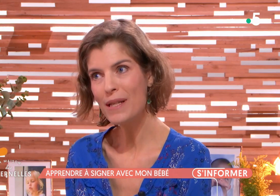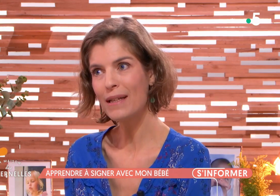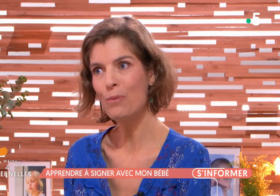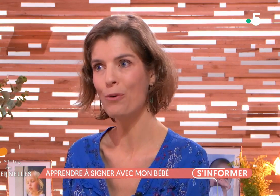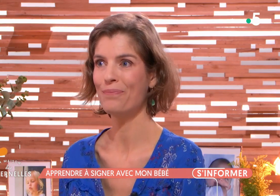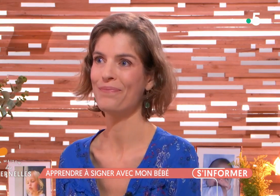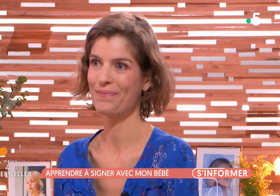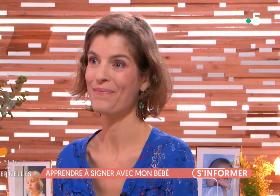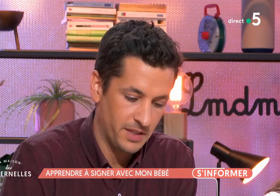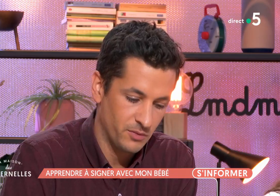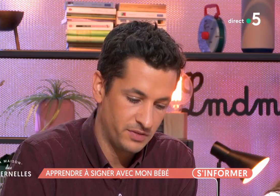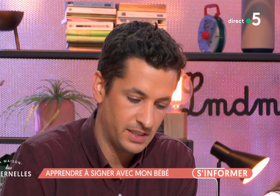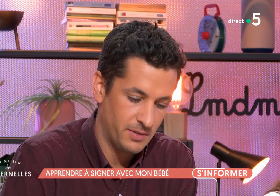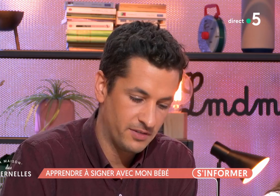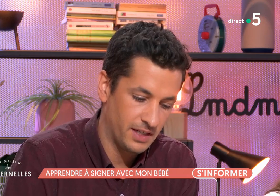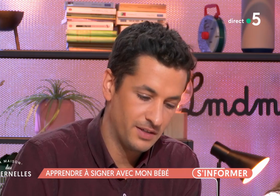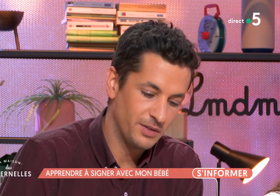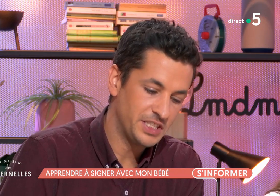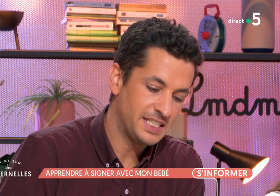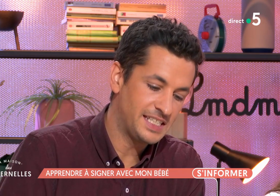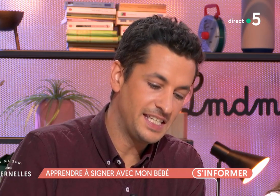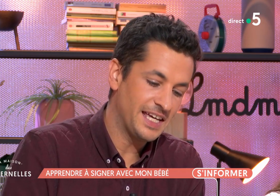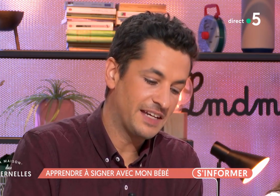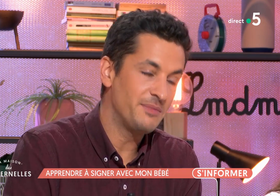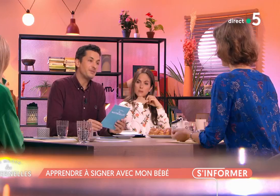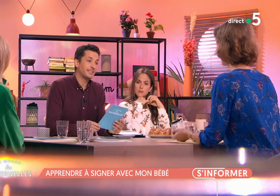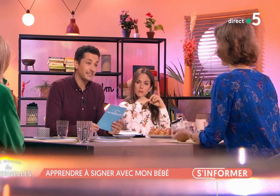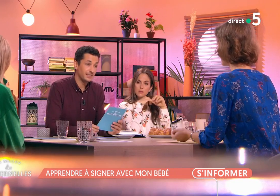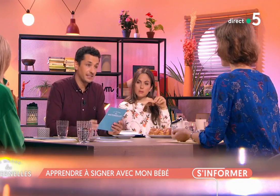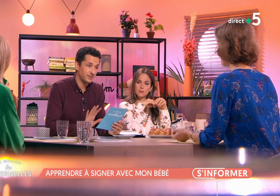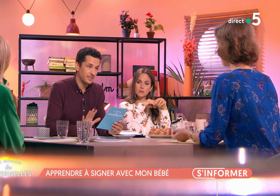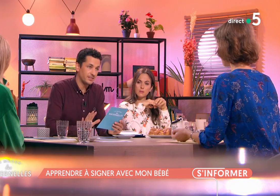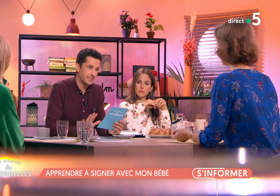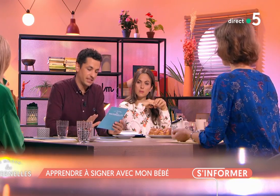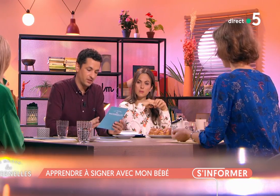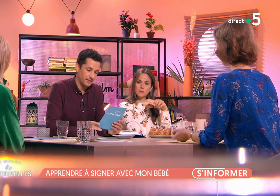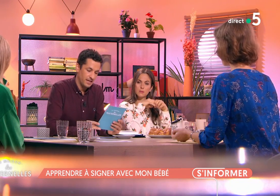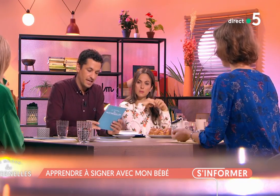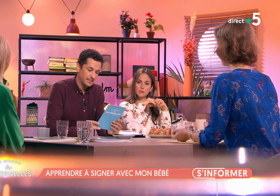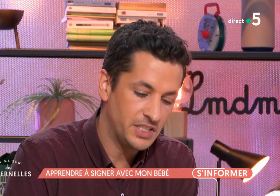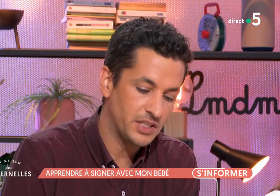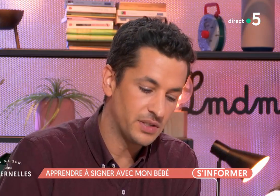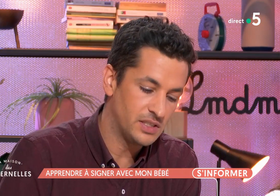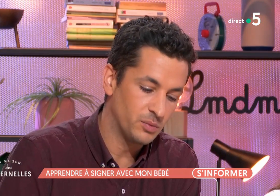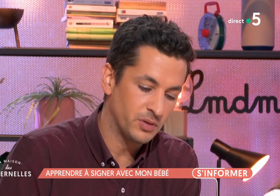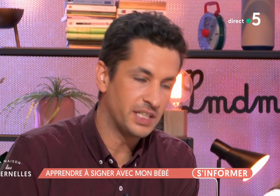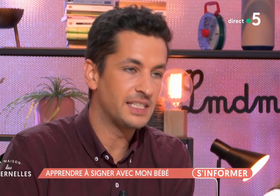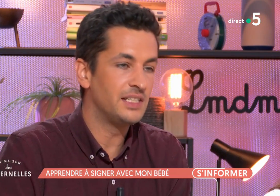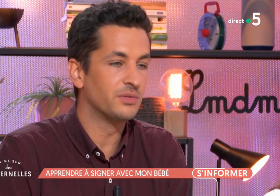plaisir des mots. Je vous le confirme avec mon fils qui est bavard. L'origine des signes avec les bébés est très intéressante.'était dans les années 80. Des chercheurs s'y sont penchés. Qu'est-ce qu'ils ont